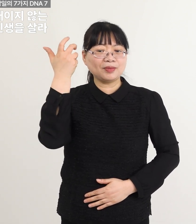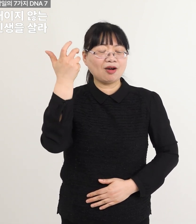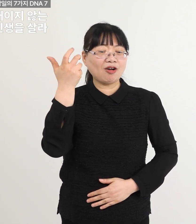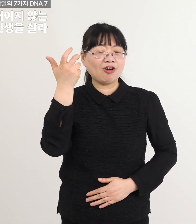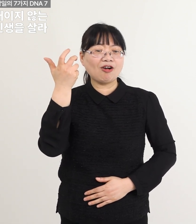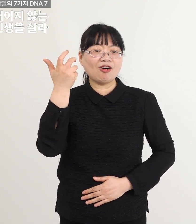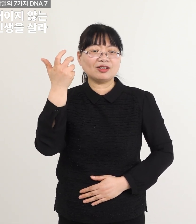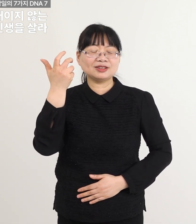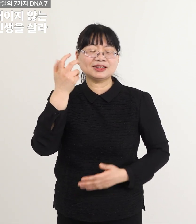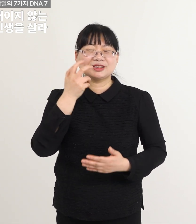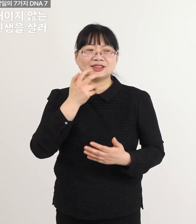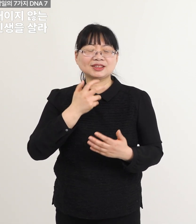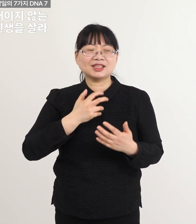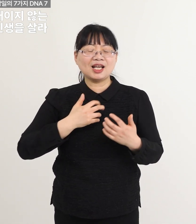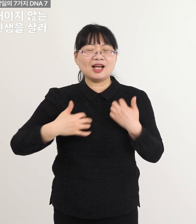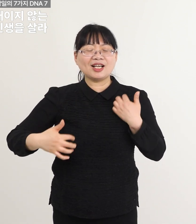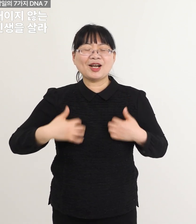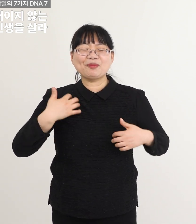기뻐